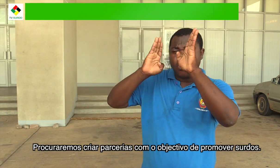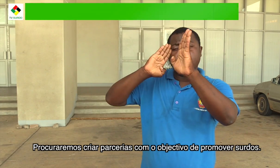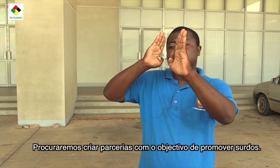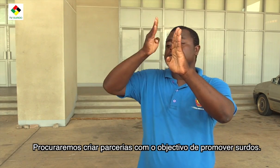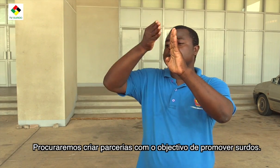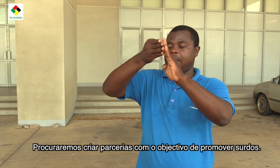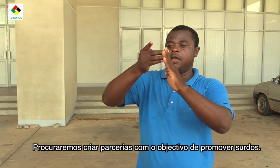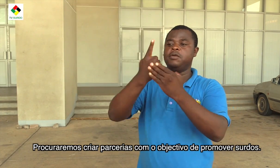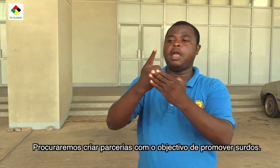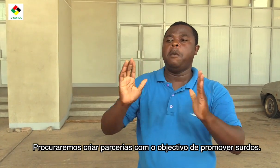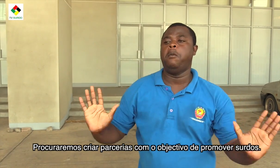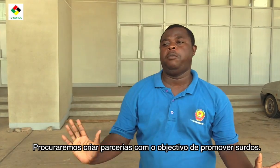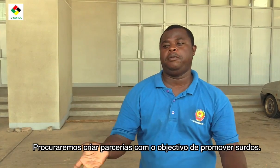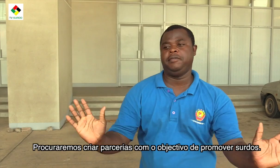com o objetivo de promover surdos.